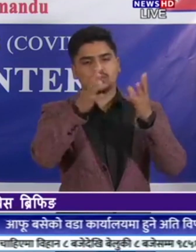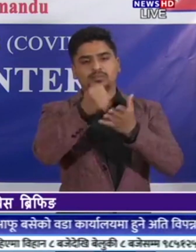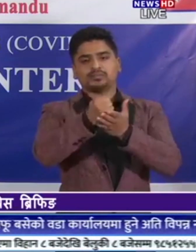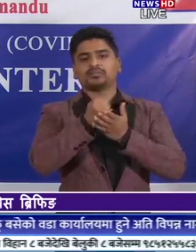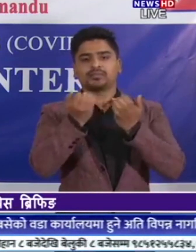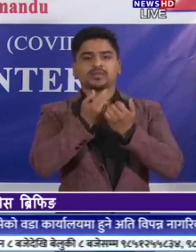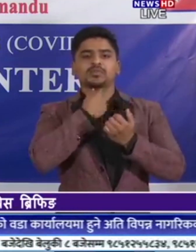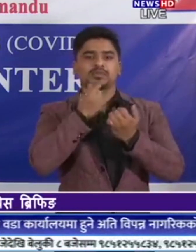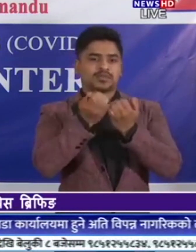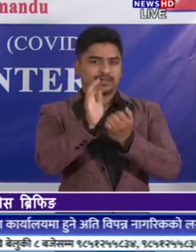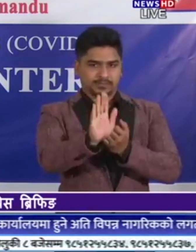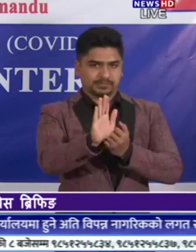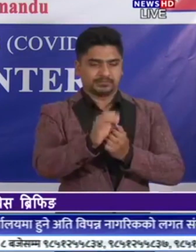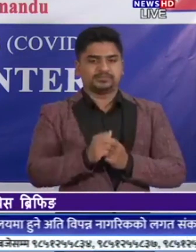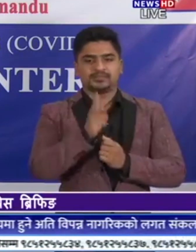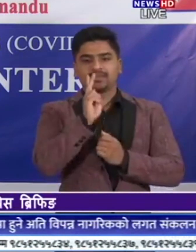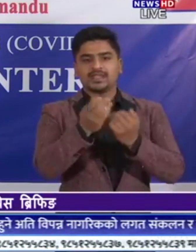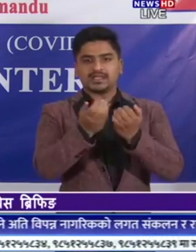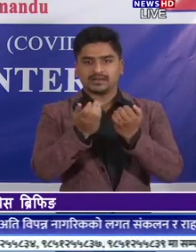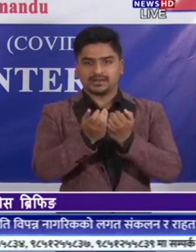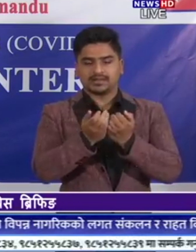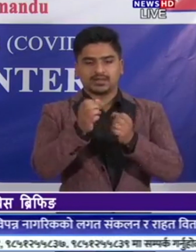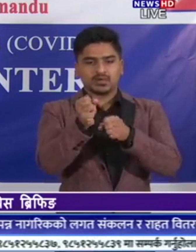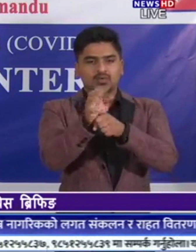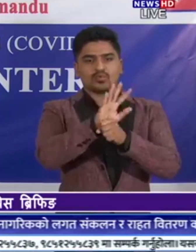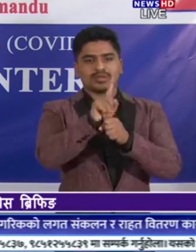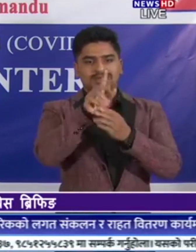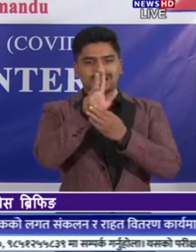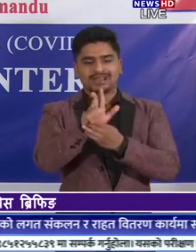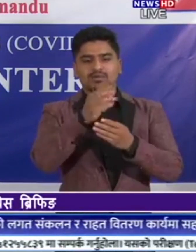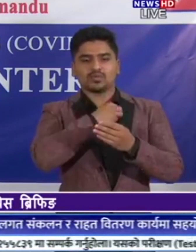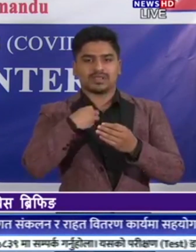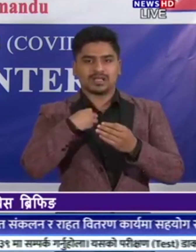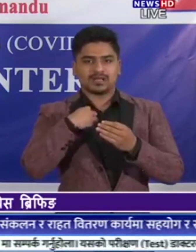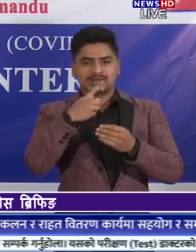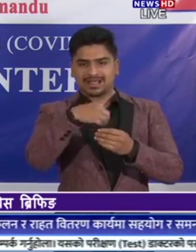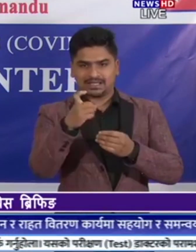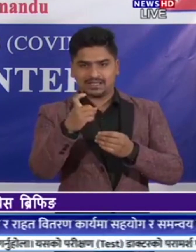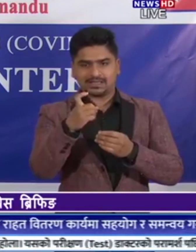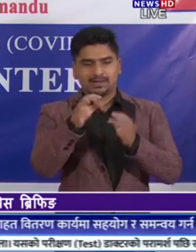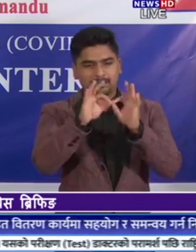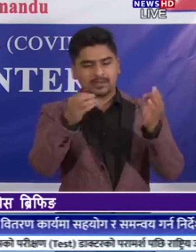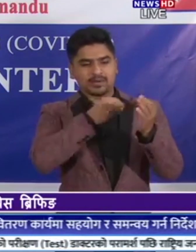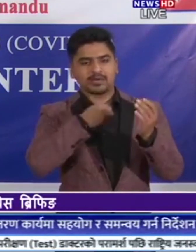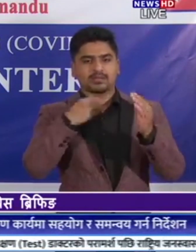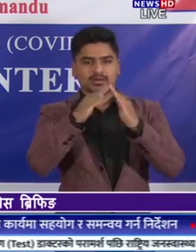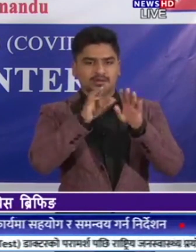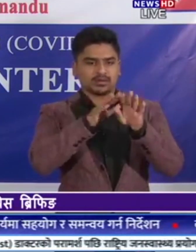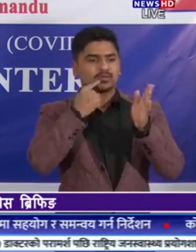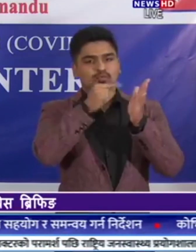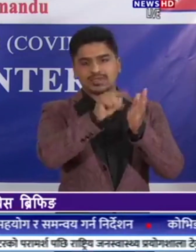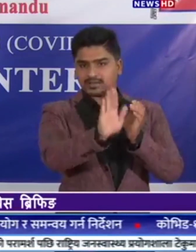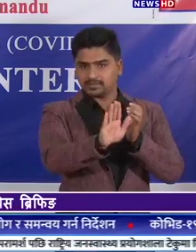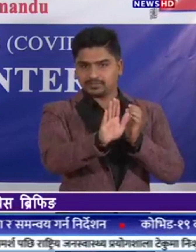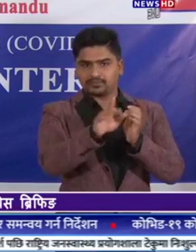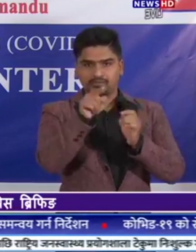मदद पूगने आमले विश्वास्ति लेका चाहूं, तेसे गरी यो COVID-19 को अपचार को लागी बिविन्न अस्पिटल हरू तो की एका